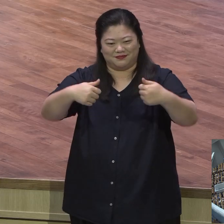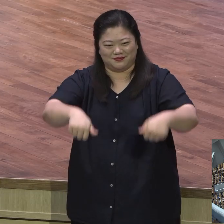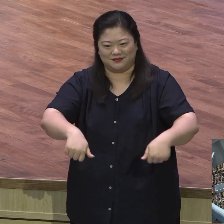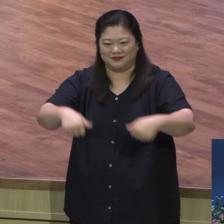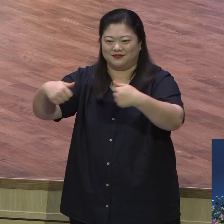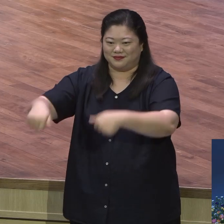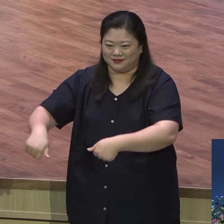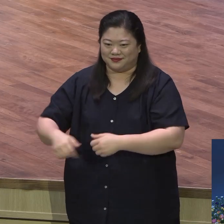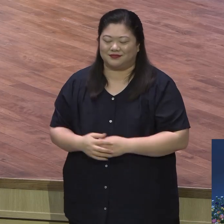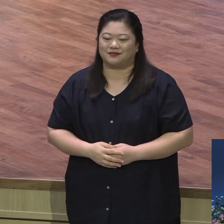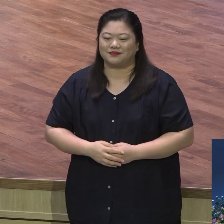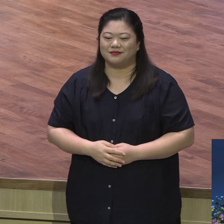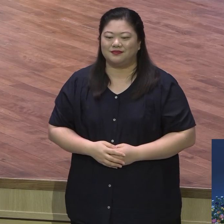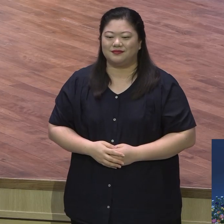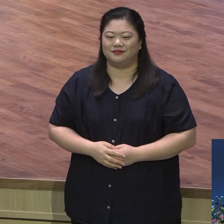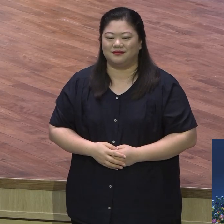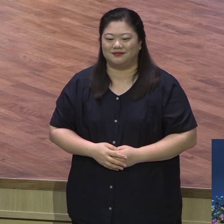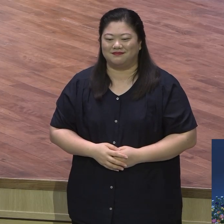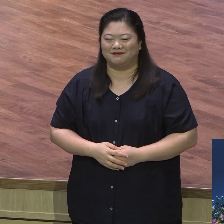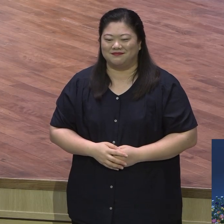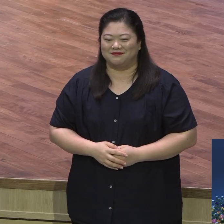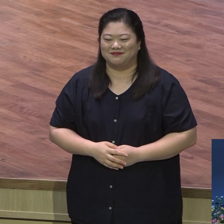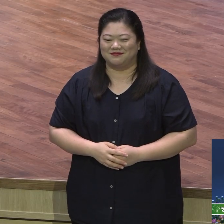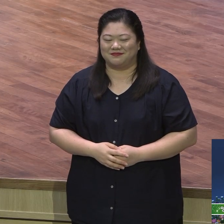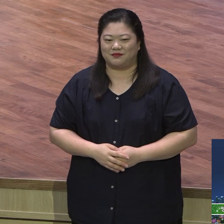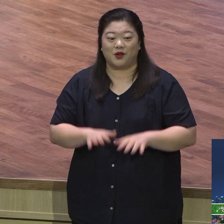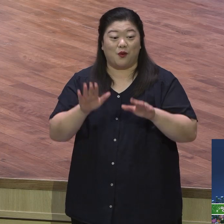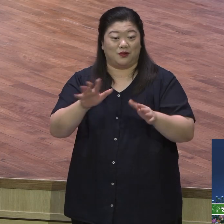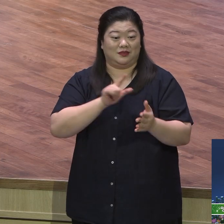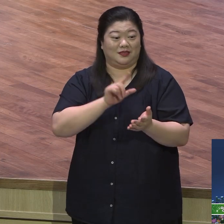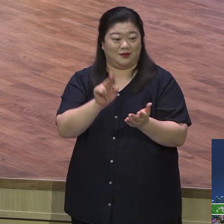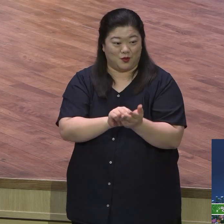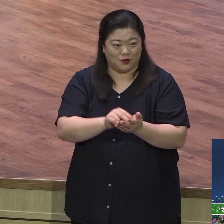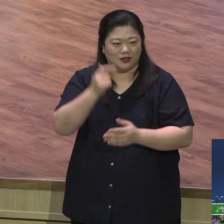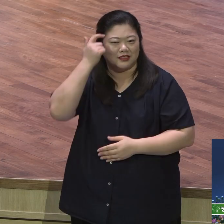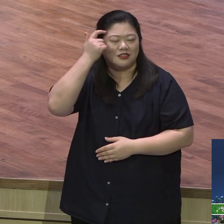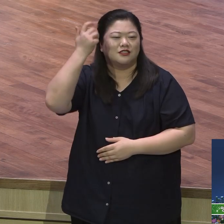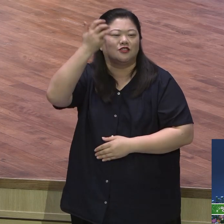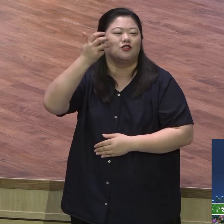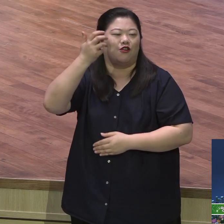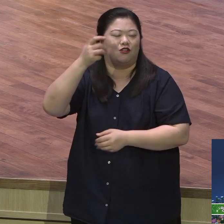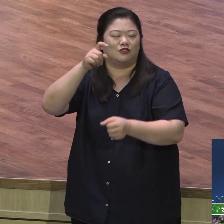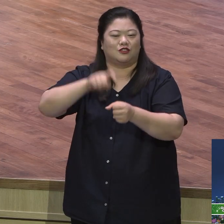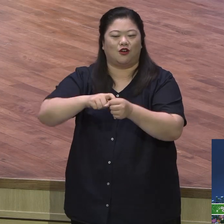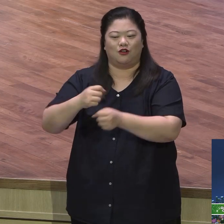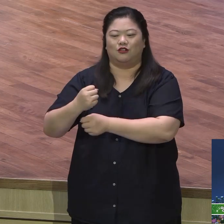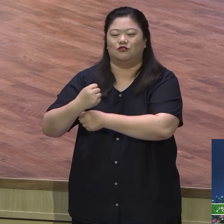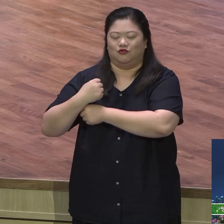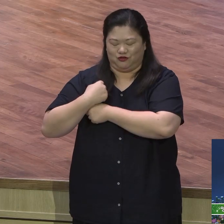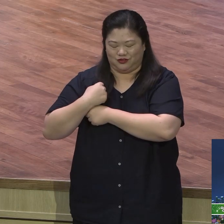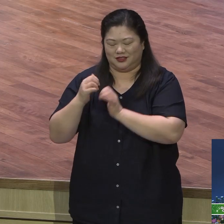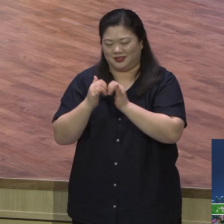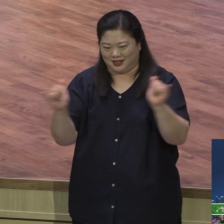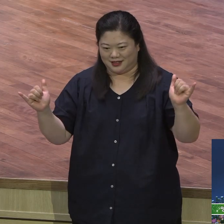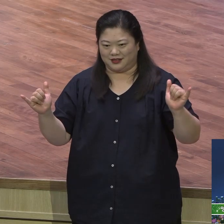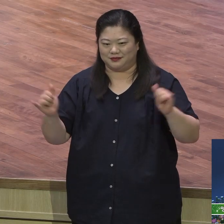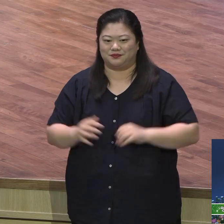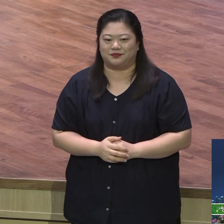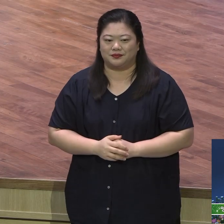이것에 대한 말씀 가지고 영적 군사라는 챔으로 말씀드립니다. 지난주까지는 레위기의